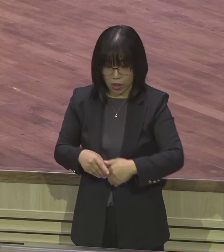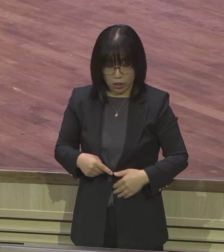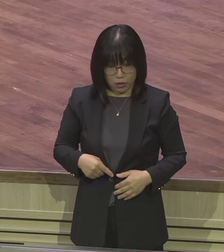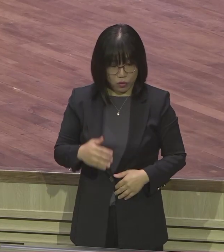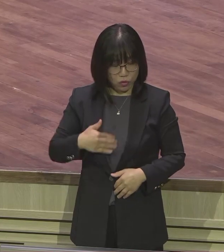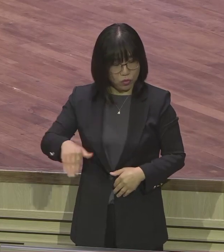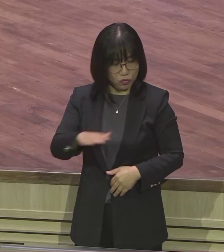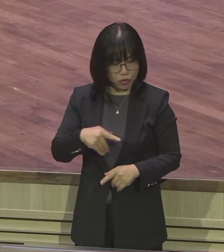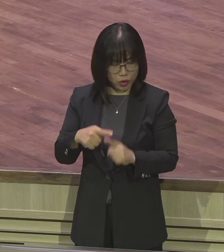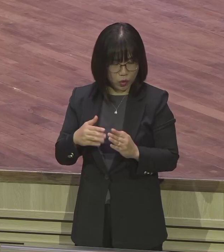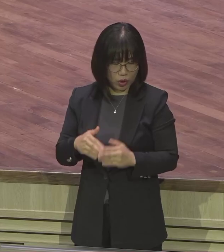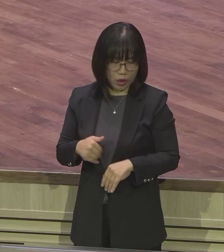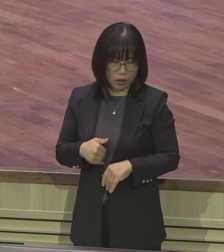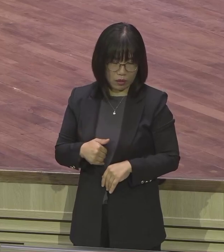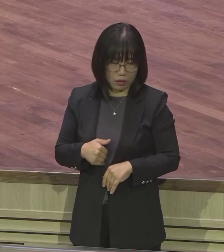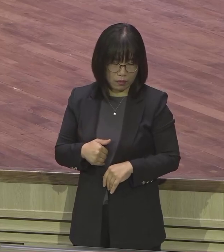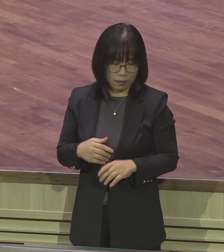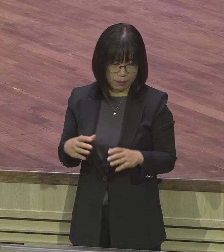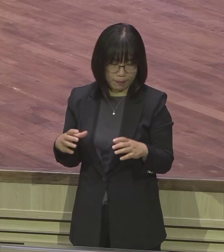방망이로 맞아요.